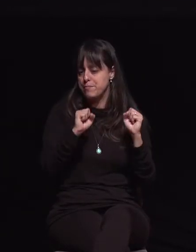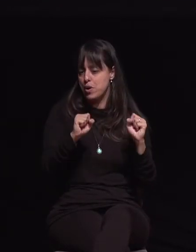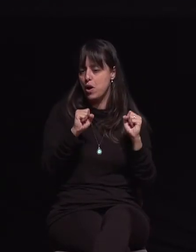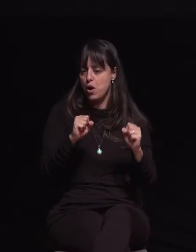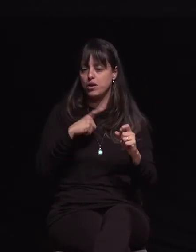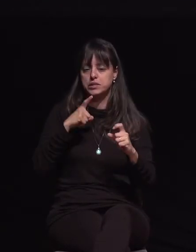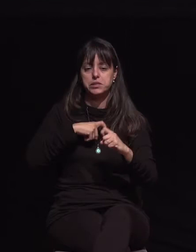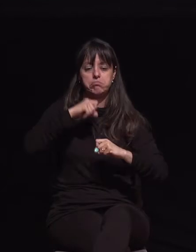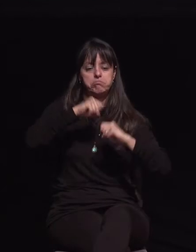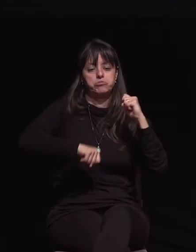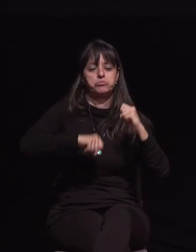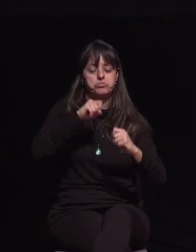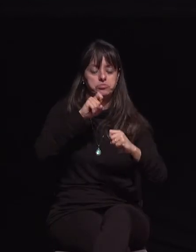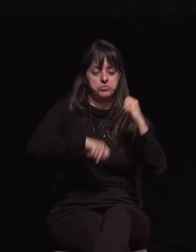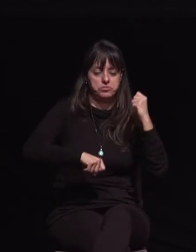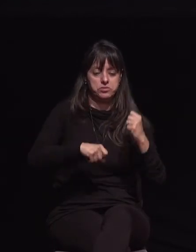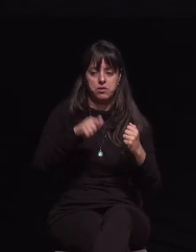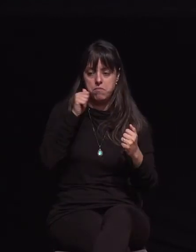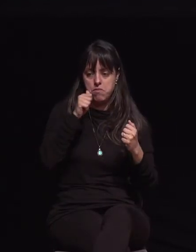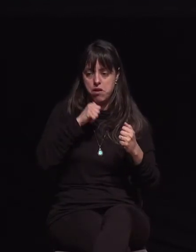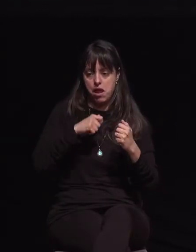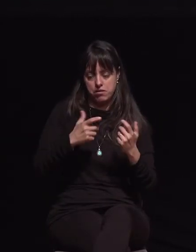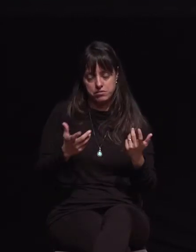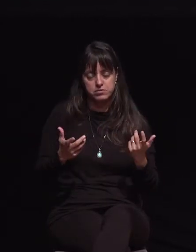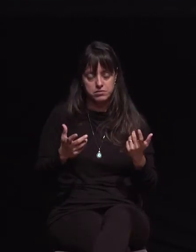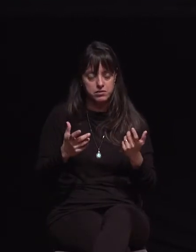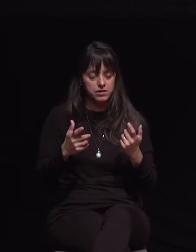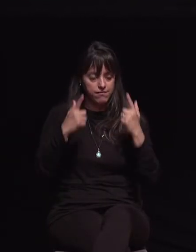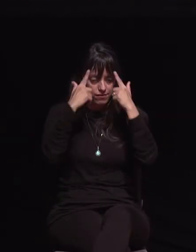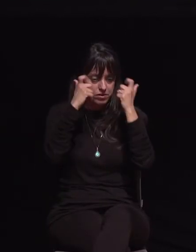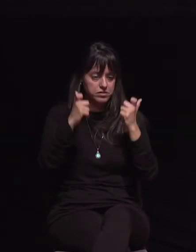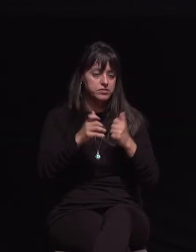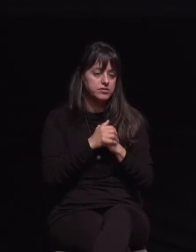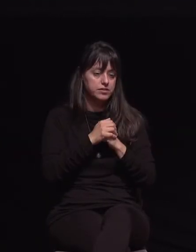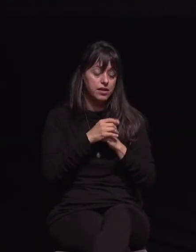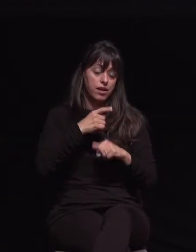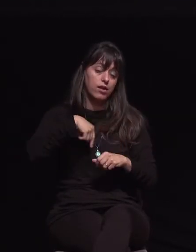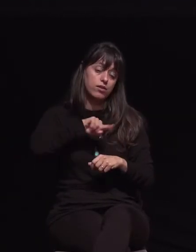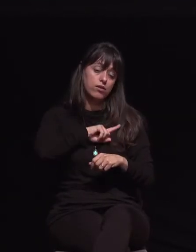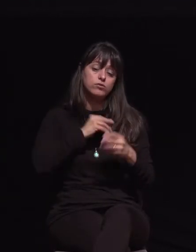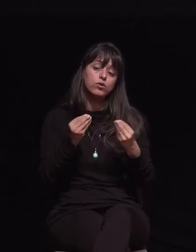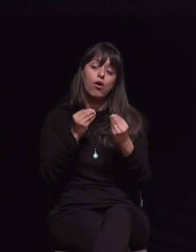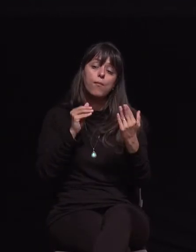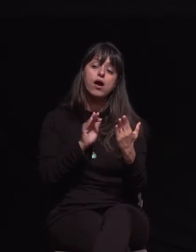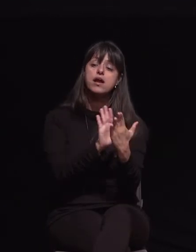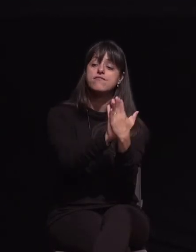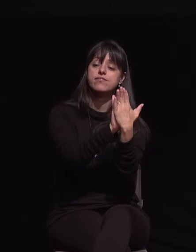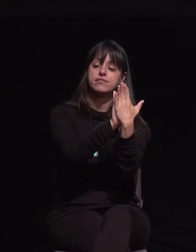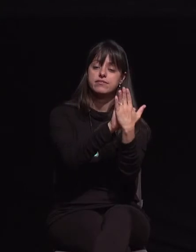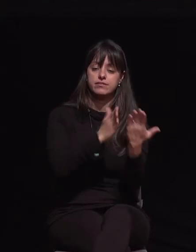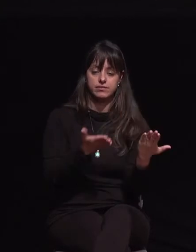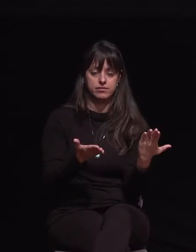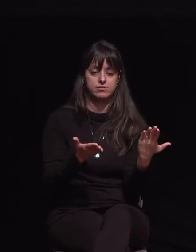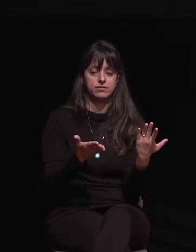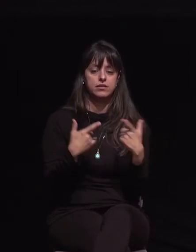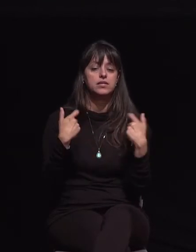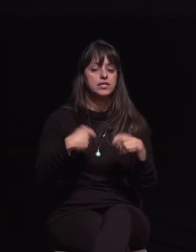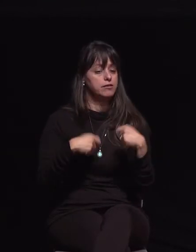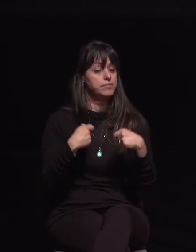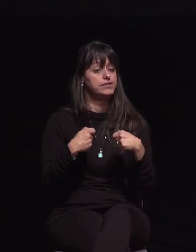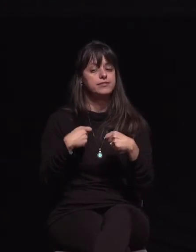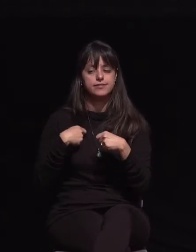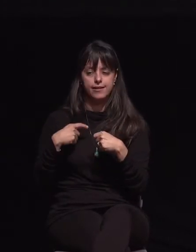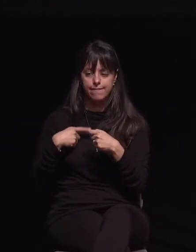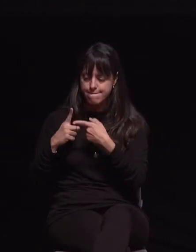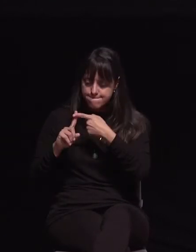o estupro. Então, nós estamos vivendo isso. E a gente só pode enfrentar isso, a gente tem que fazer parte de uma